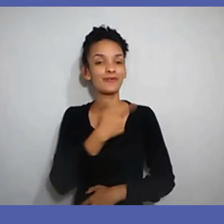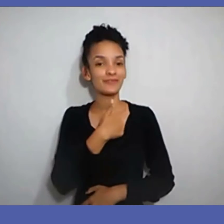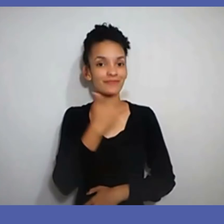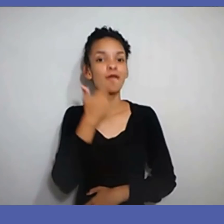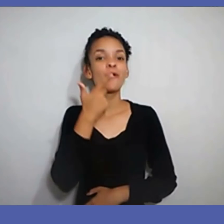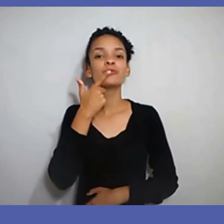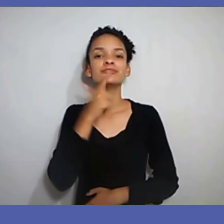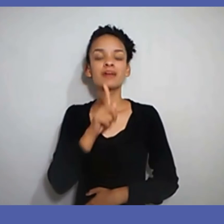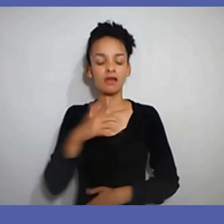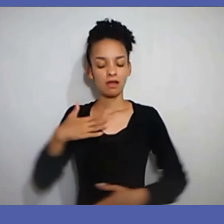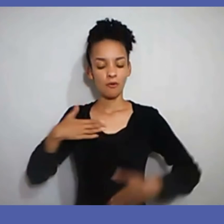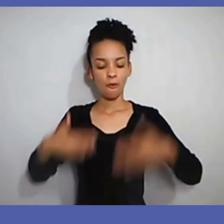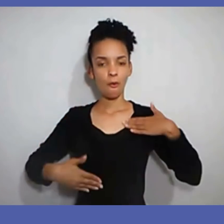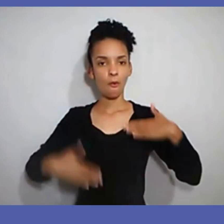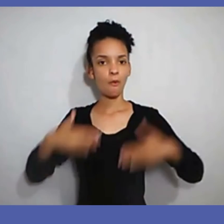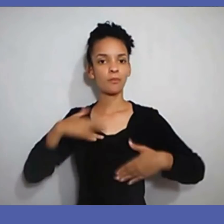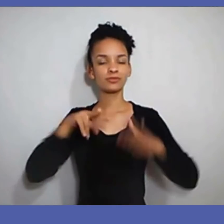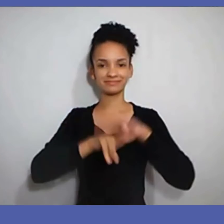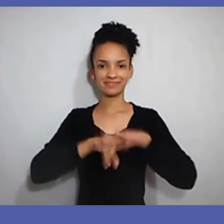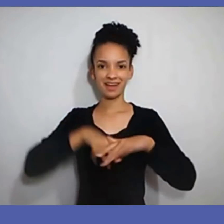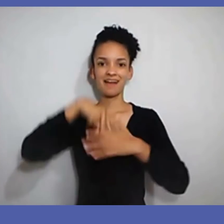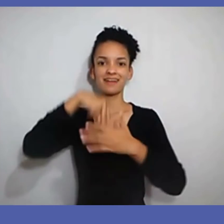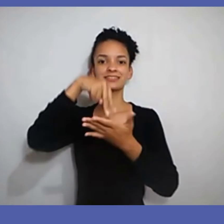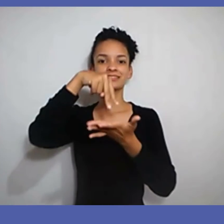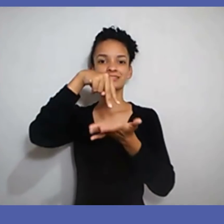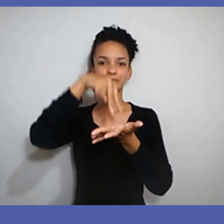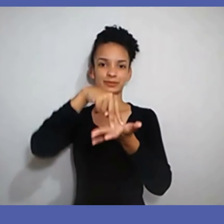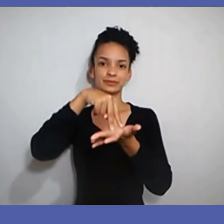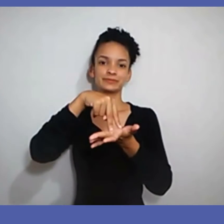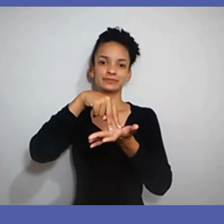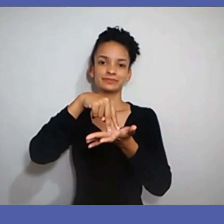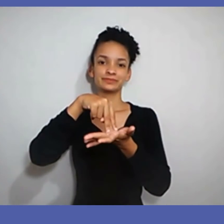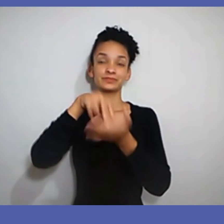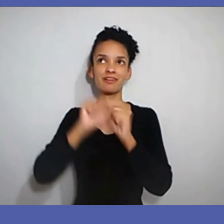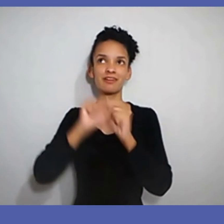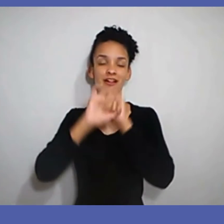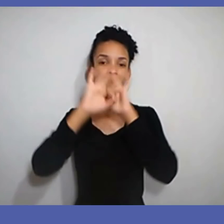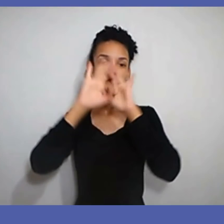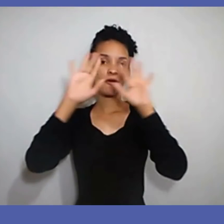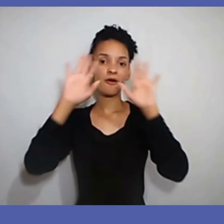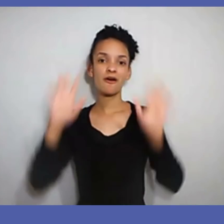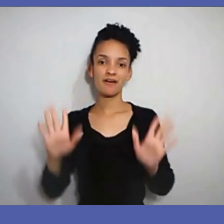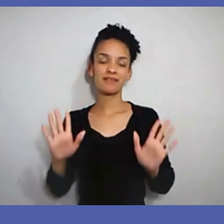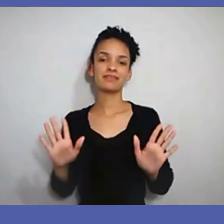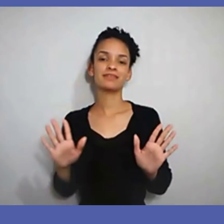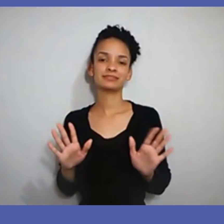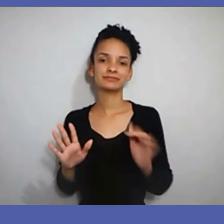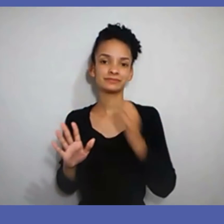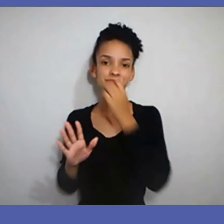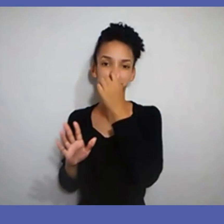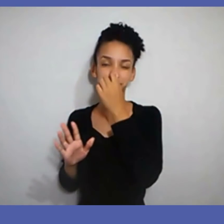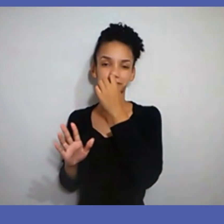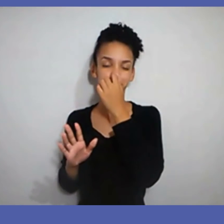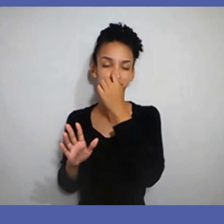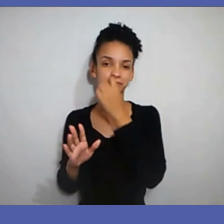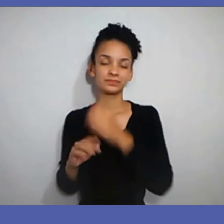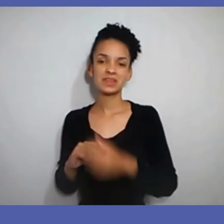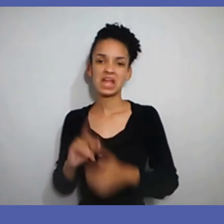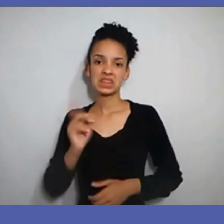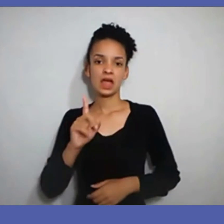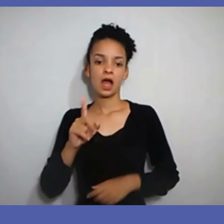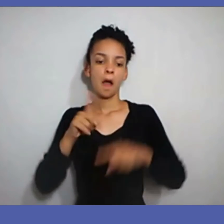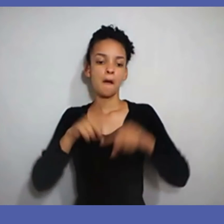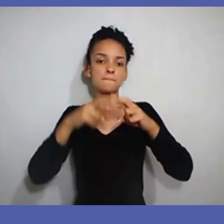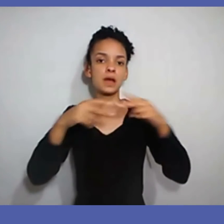ressurreição. O corpo da glória. O corpo incorruptível, não será mais matéria. Nós vamos ser como